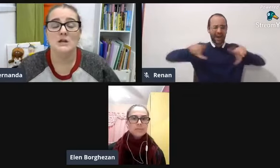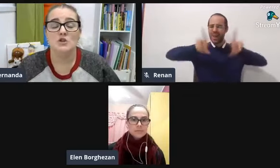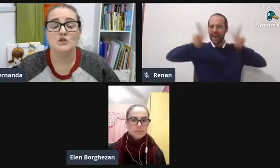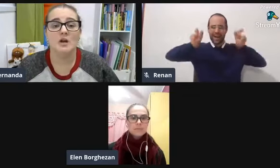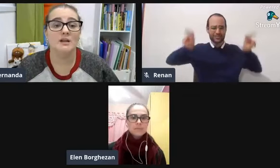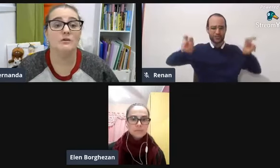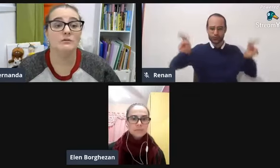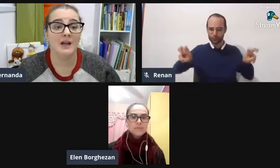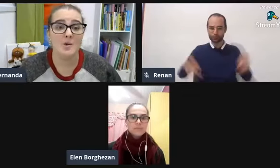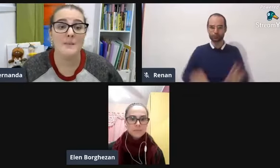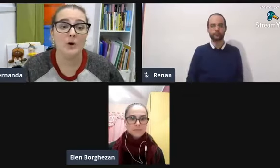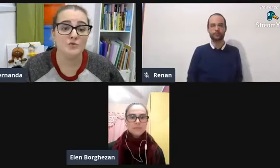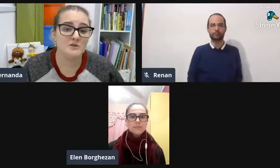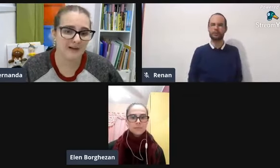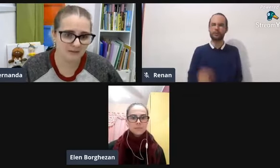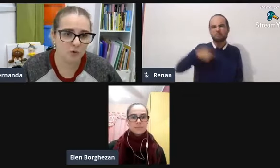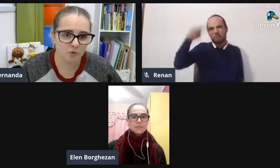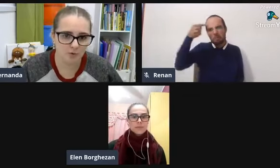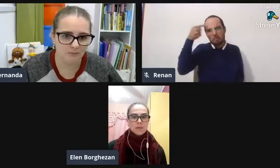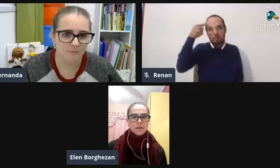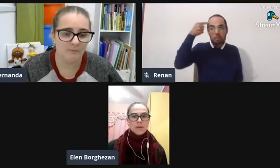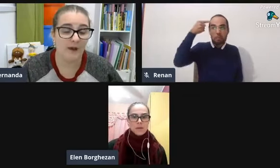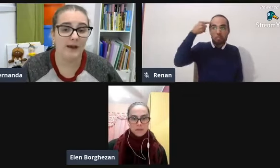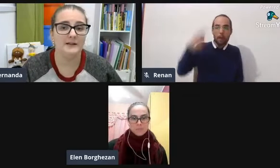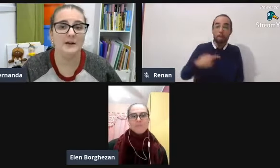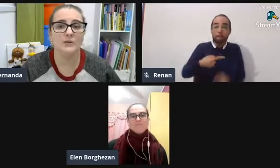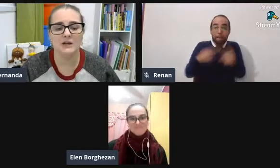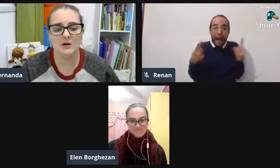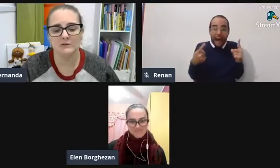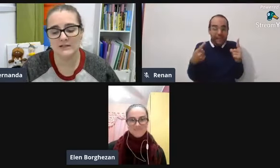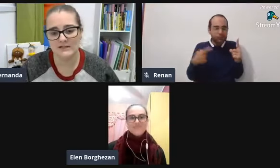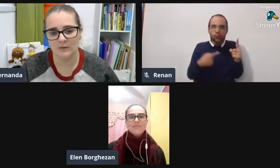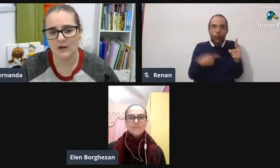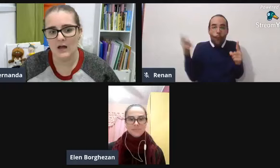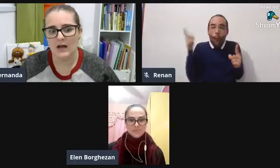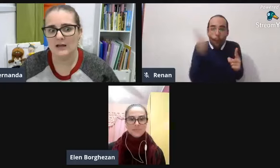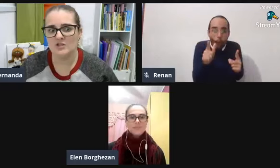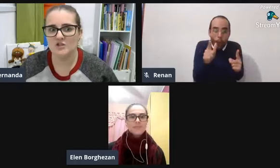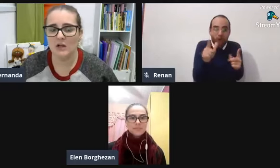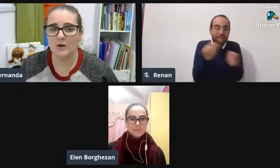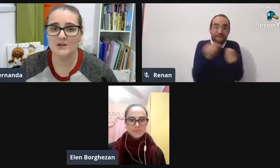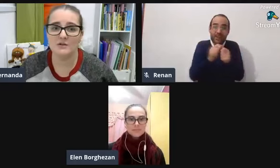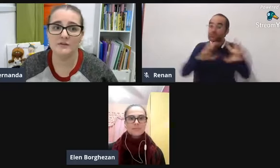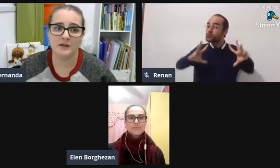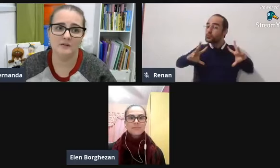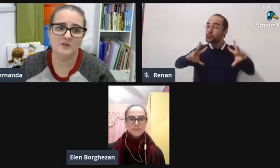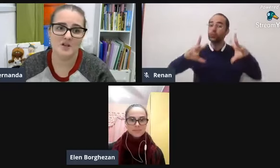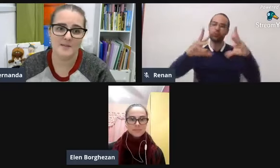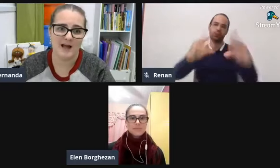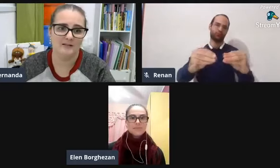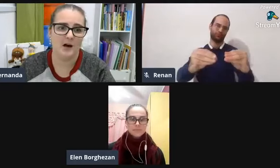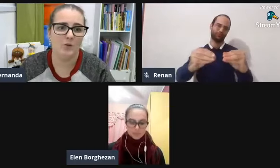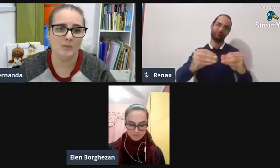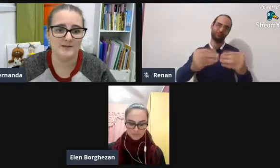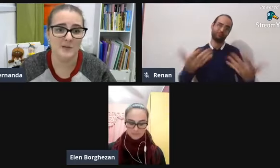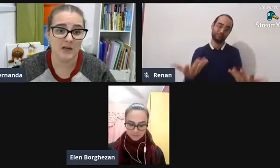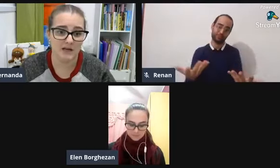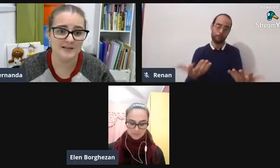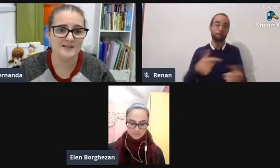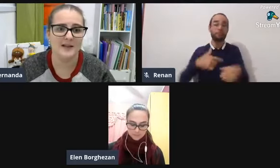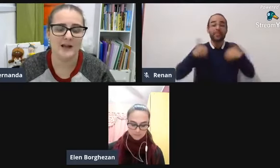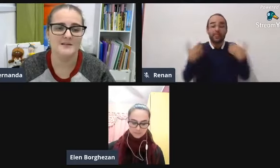isso, só que eu não tenho mãos para tudo, né? Então, o que aconteceu? Eu resolvi chamar